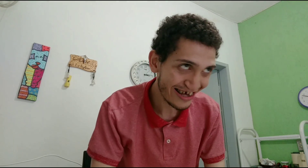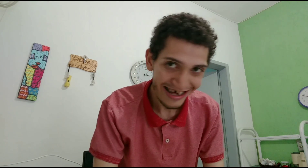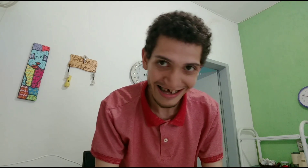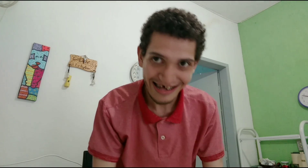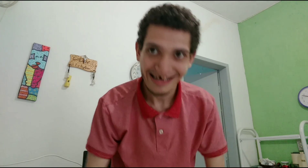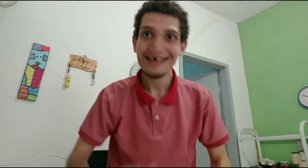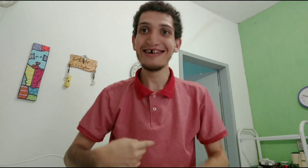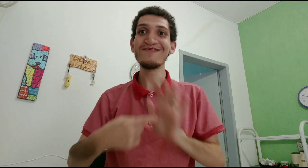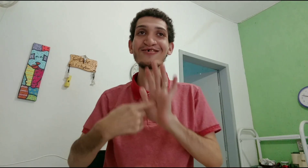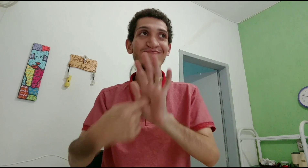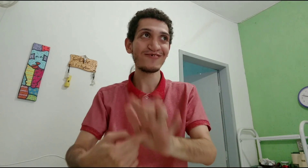Então,